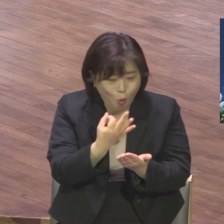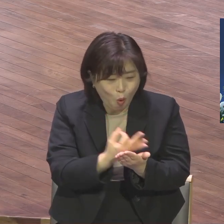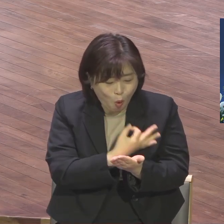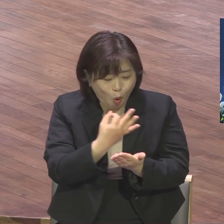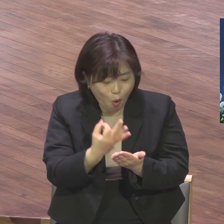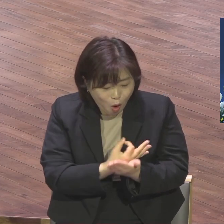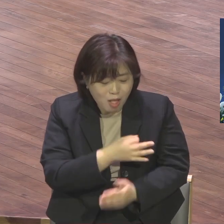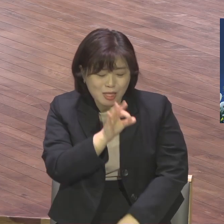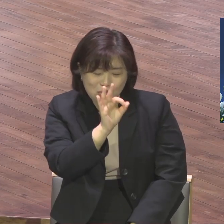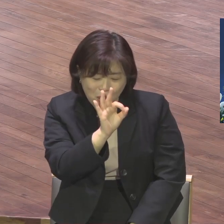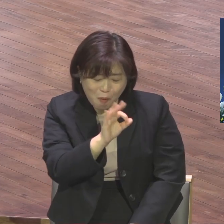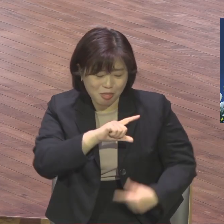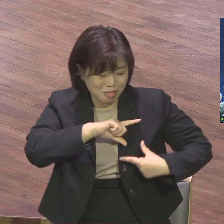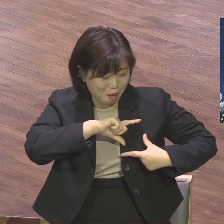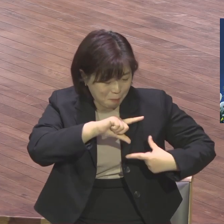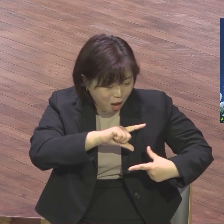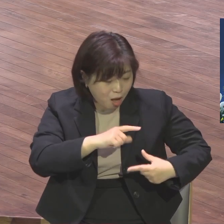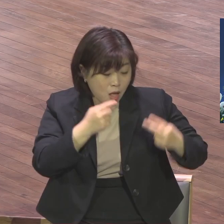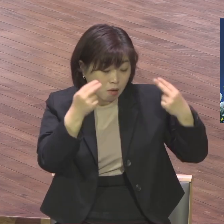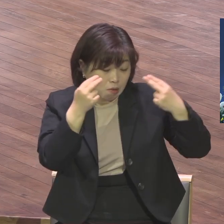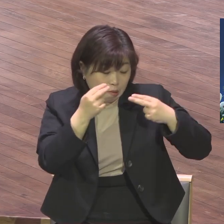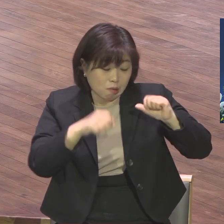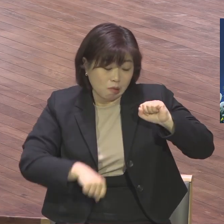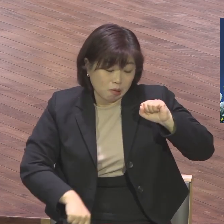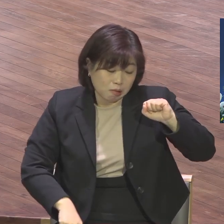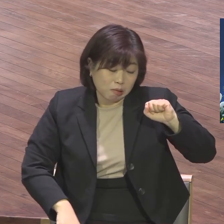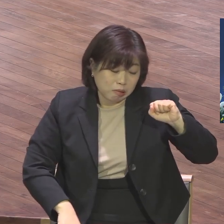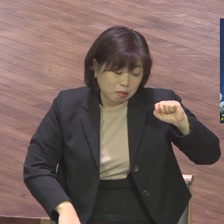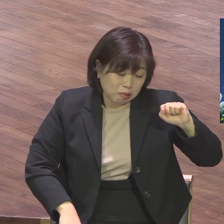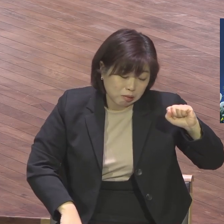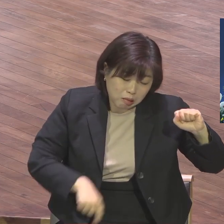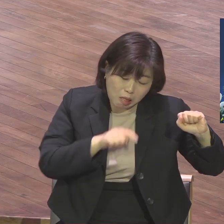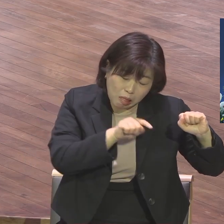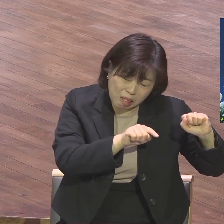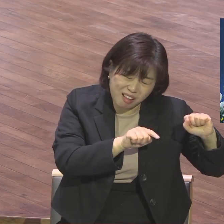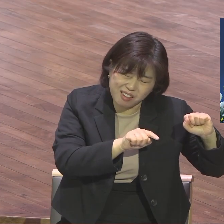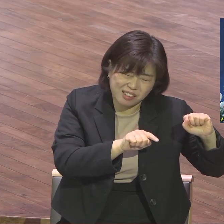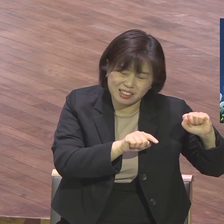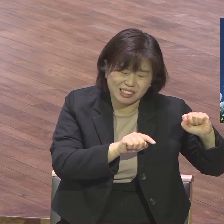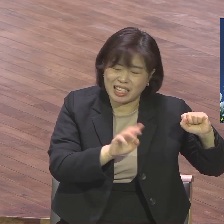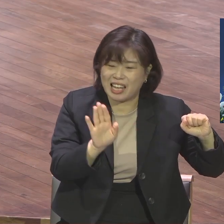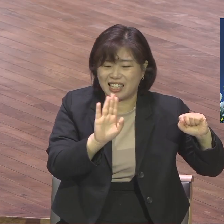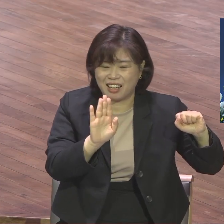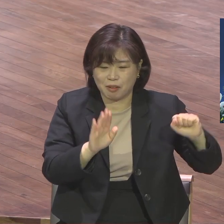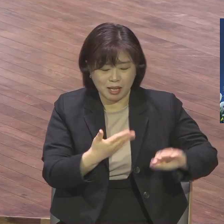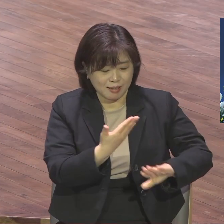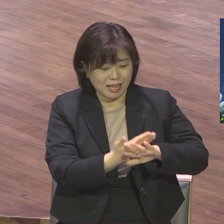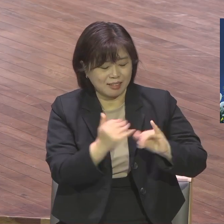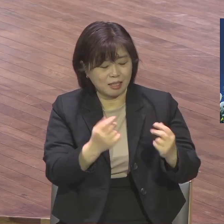응? 물질 때문에 명예 때문에 그것 때문에 기죽지 않는다고요.